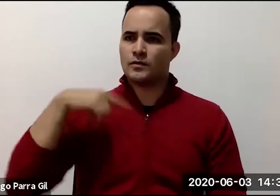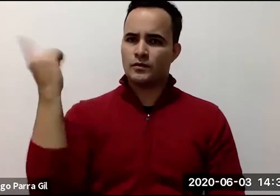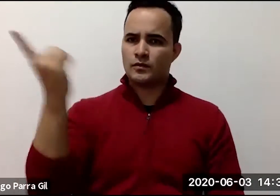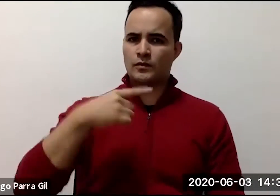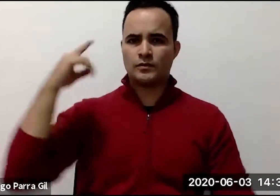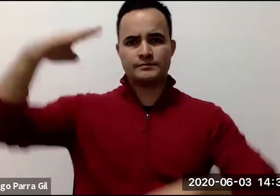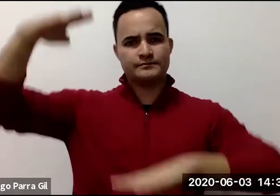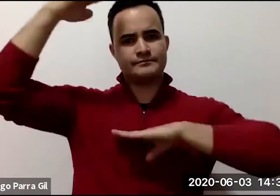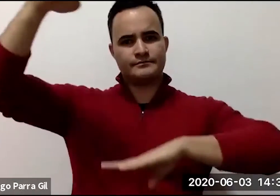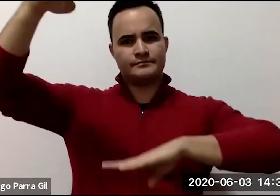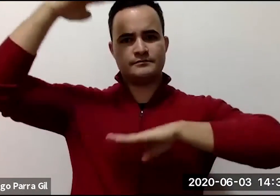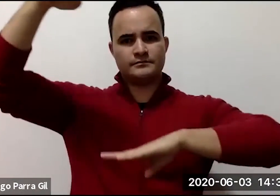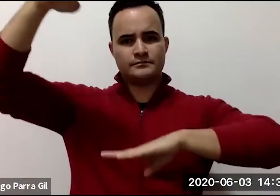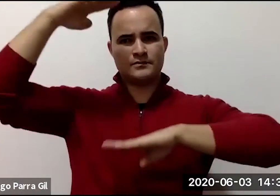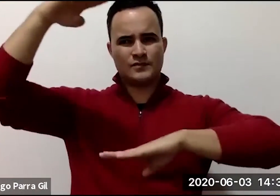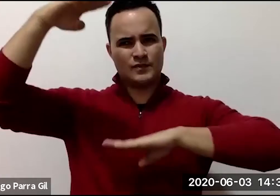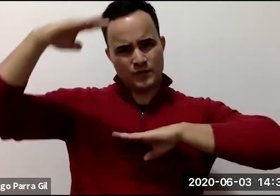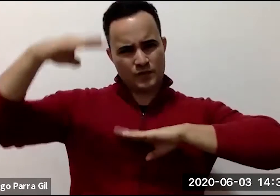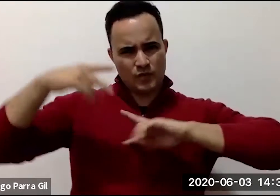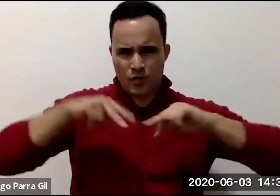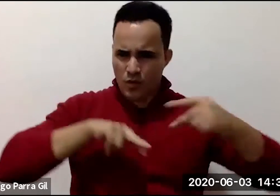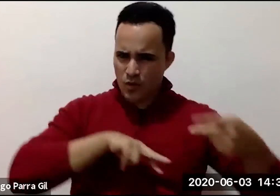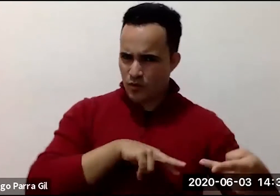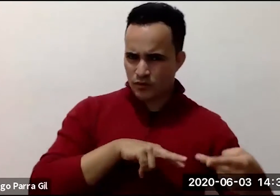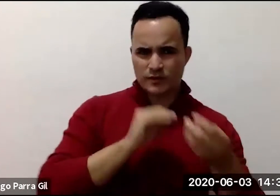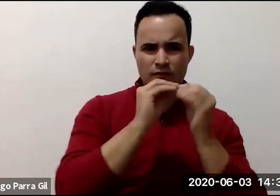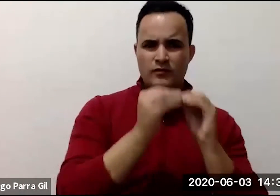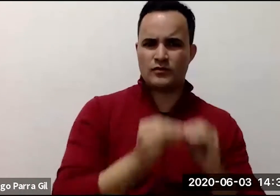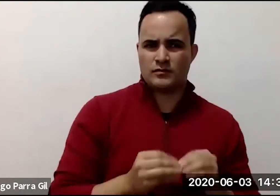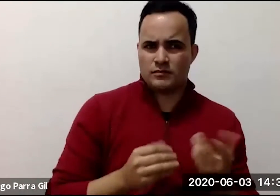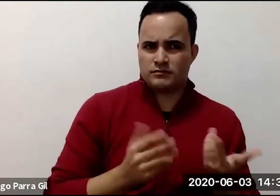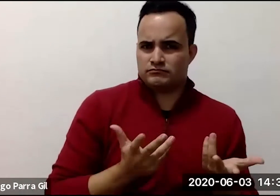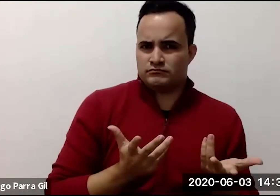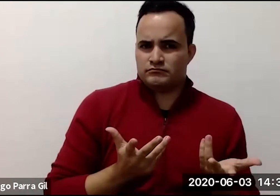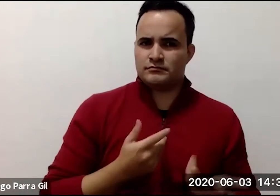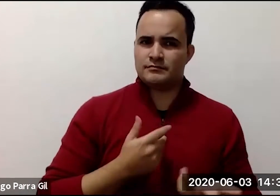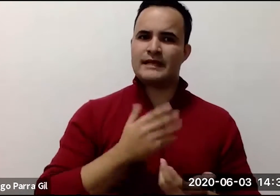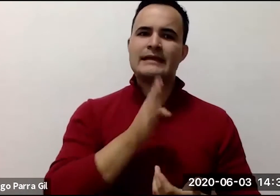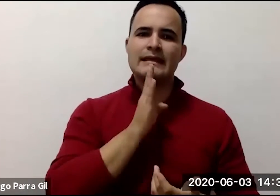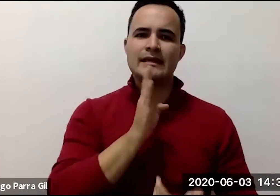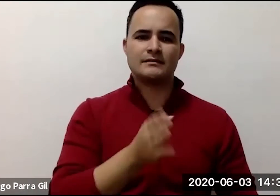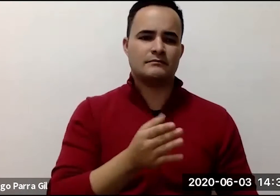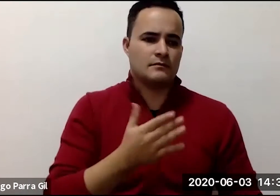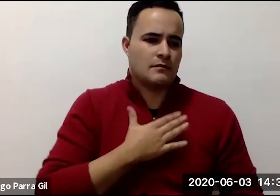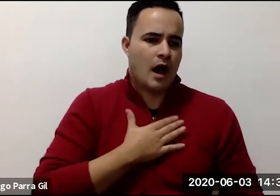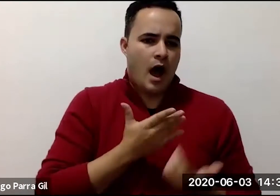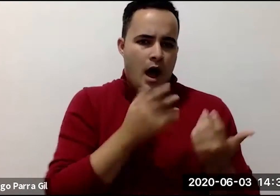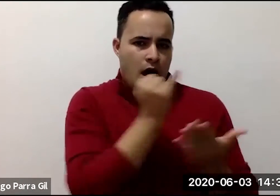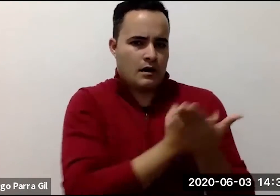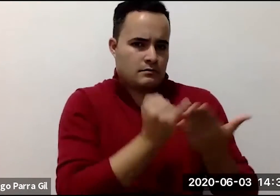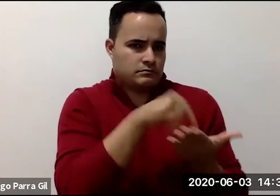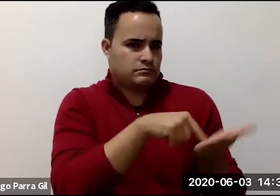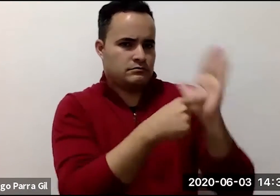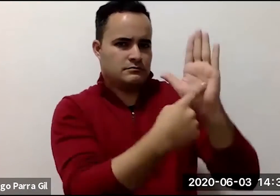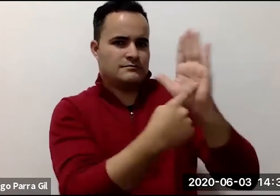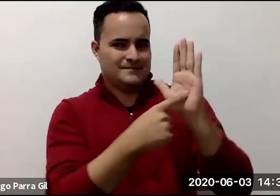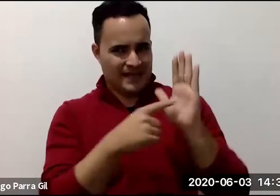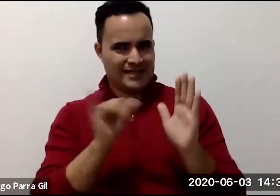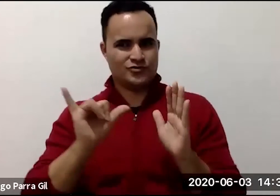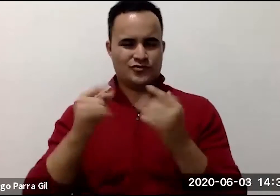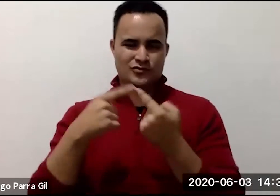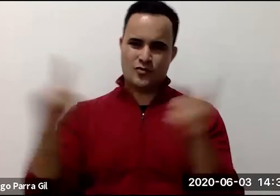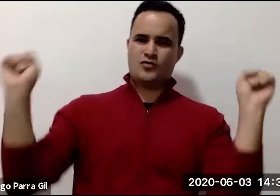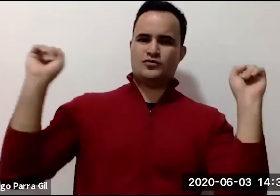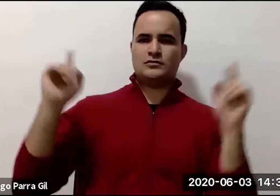nos exponemos y cómo vamos creándonos también en ese diálogo interior y exterior.